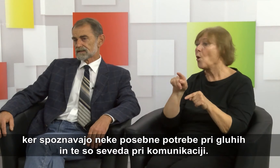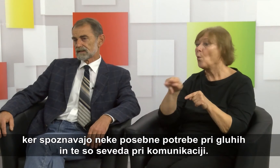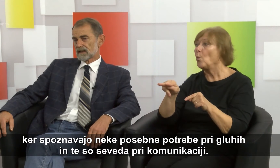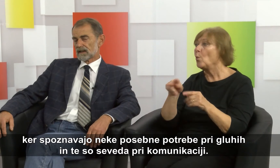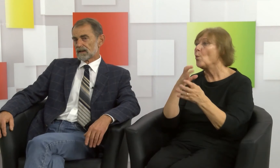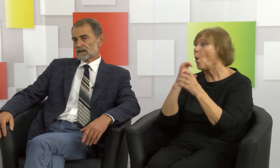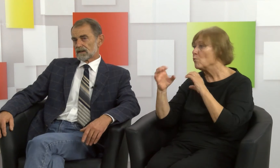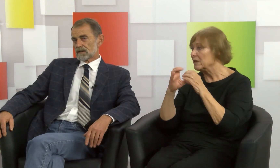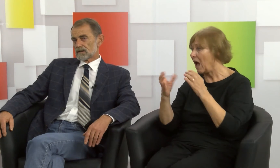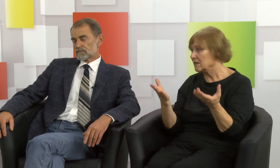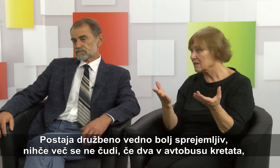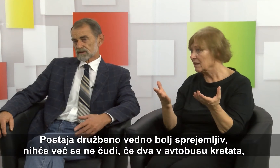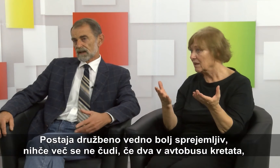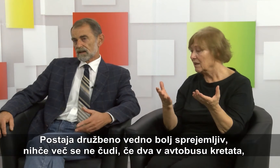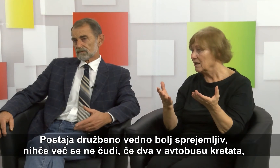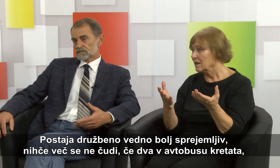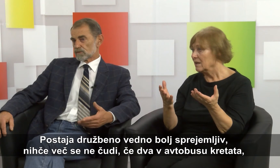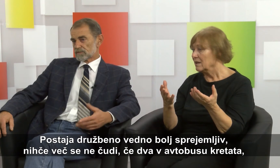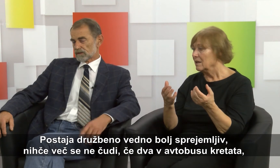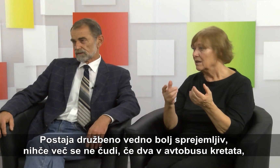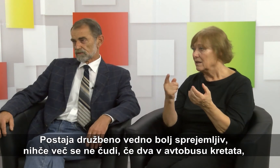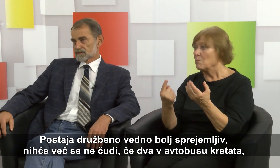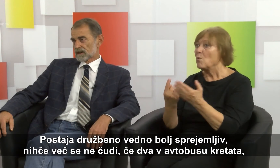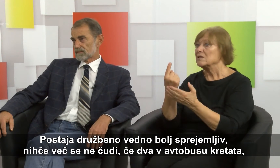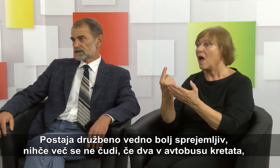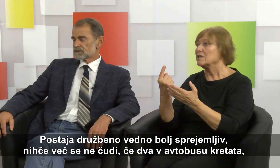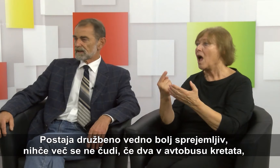Ne. Postaja družbeno vedno bolj sprejemljiv, ne.